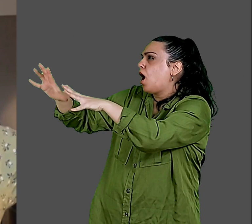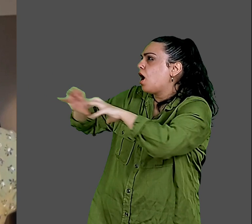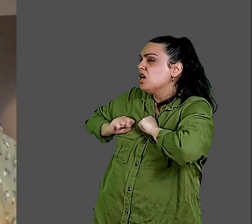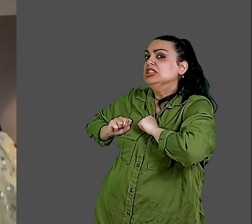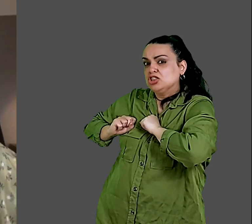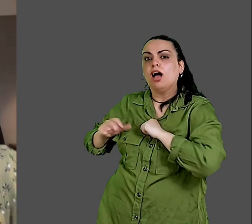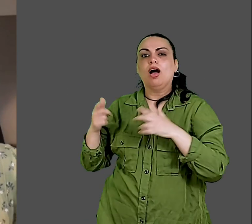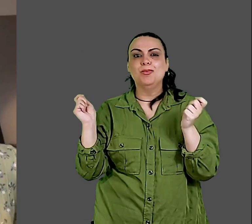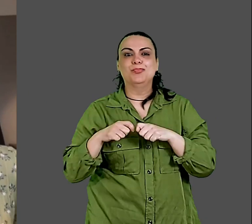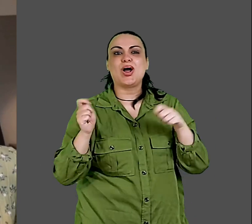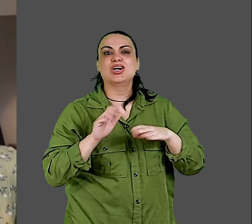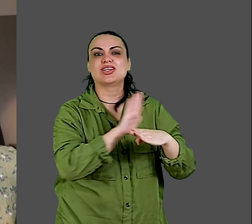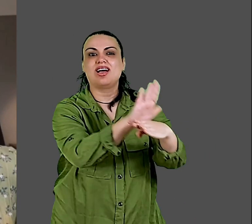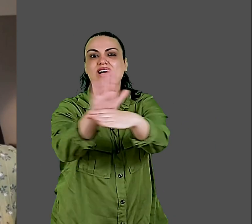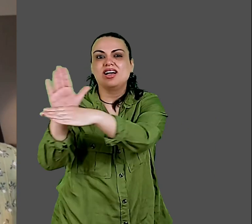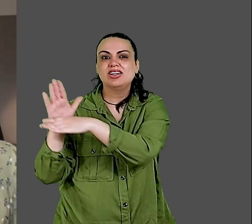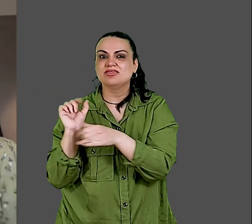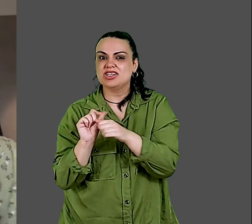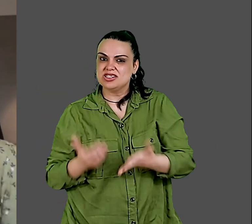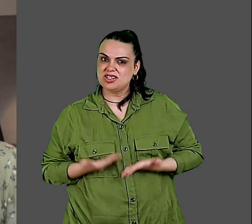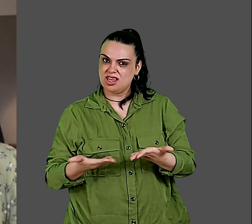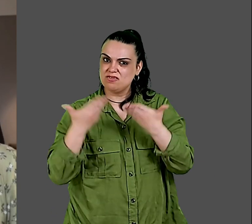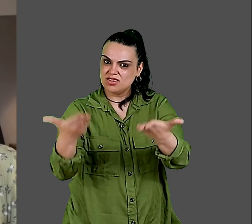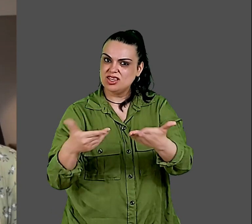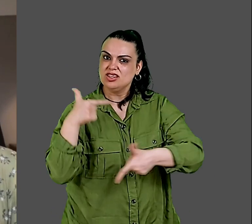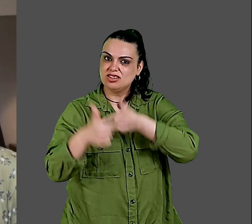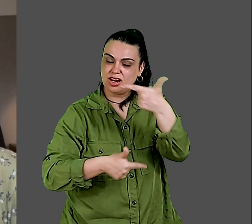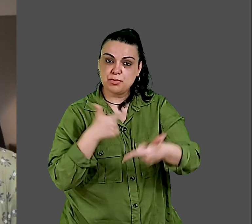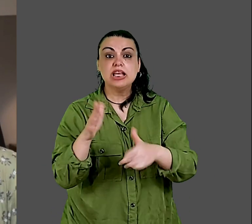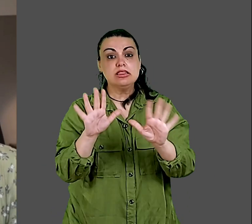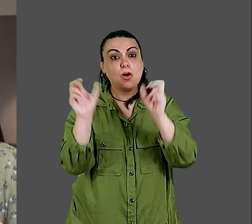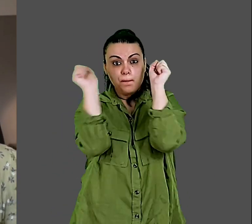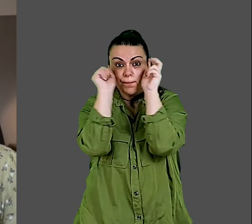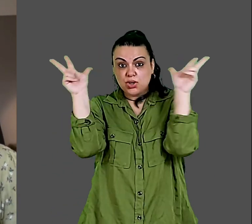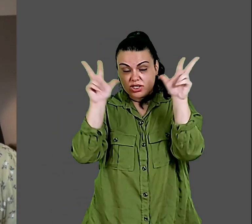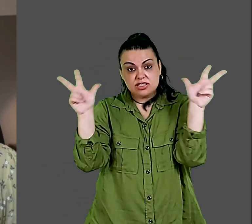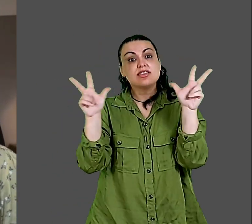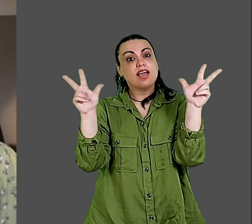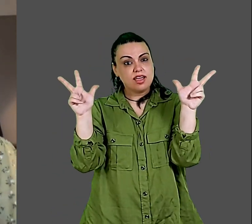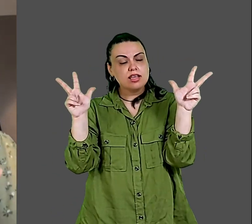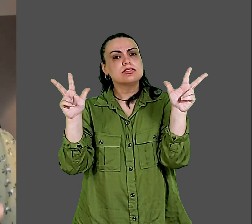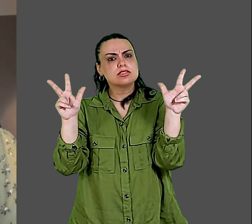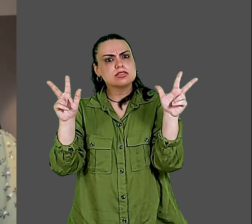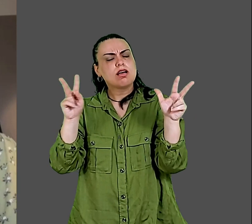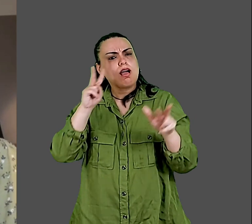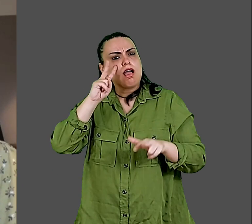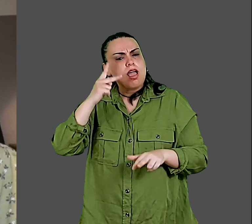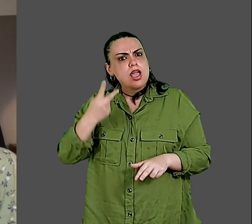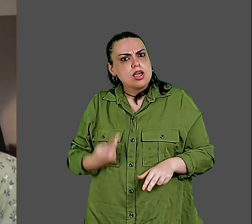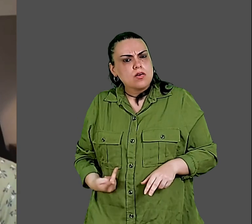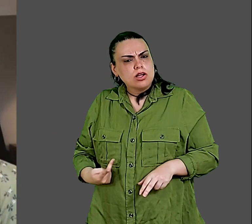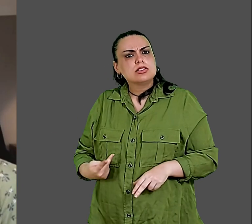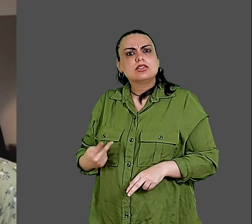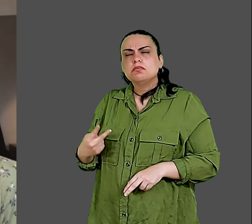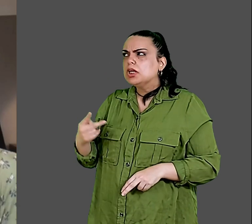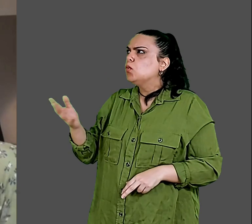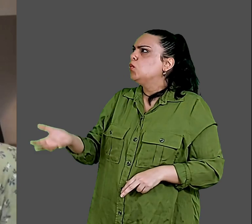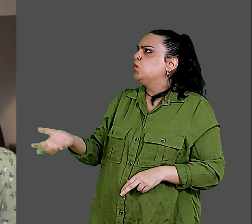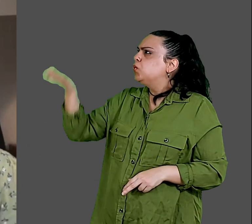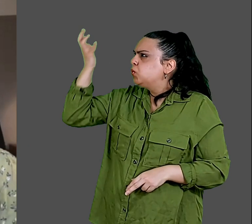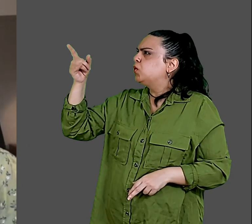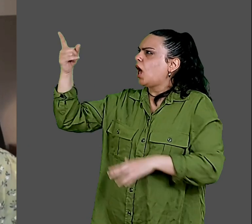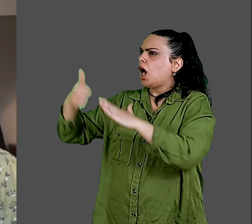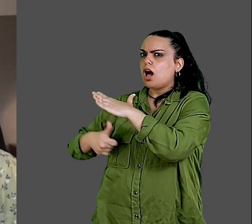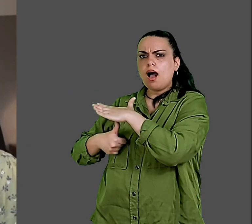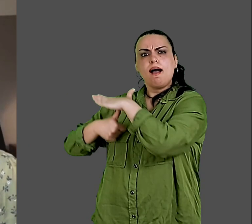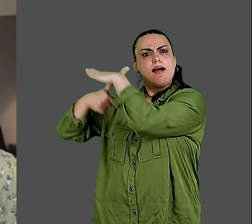vida sobre a vida de qualquer pessoa. Então ele reconhece essa autoridade e Deus faz essa autoridade ser conhecida no